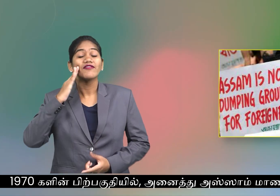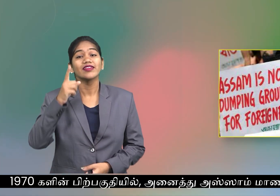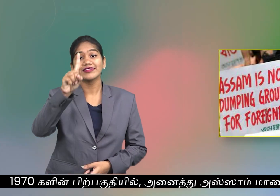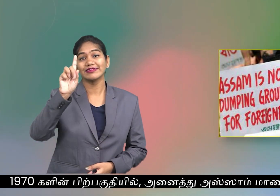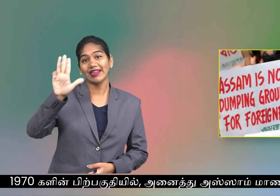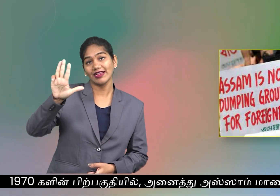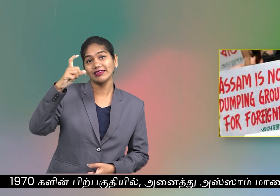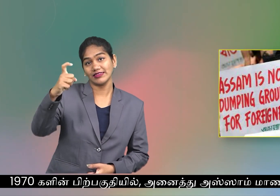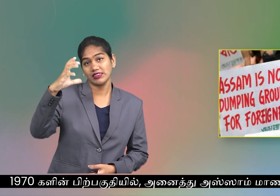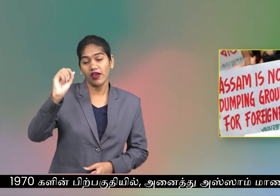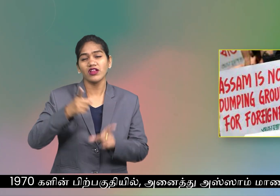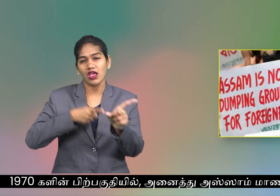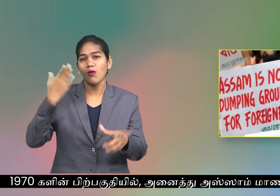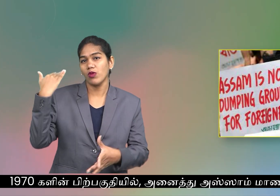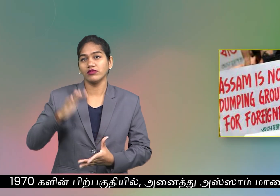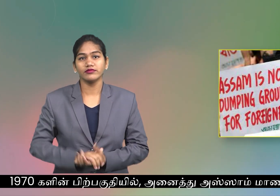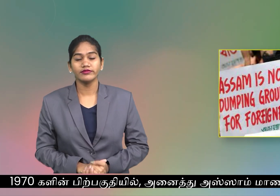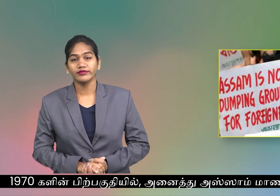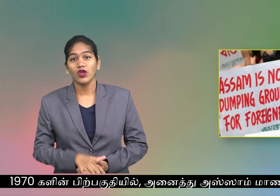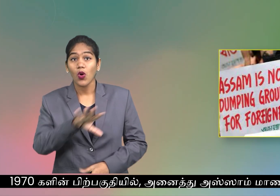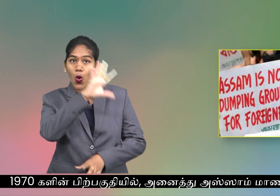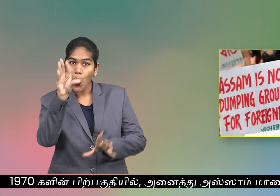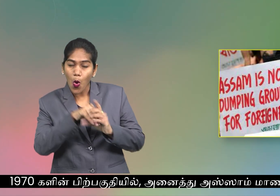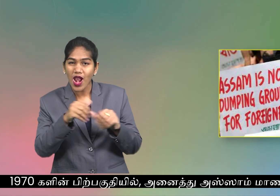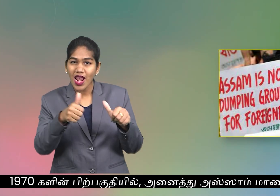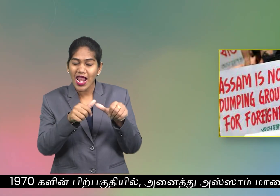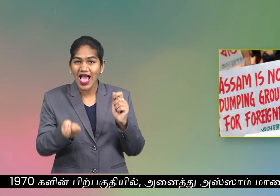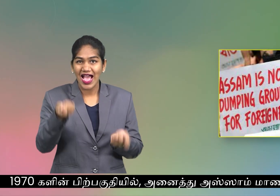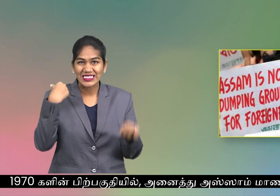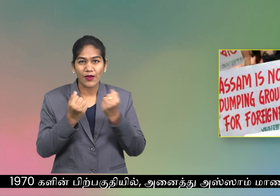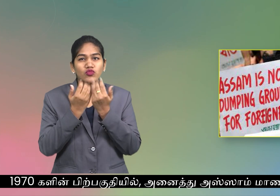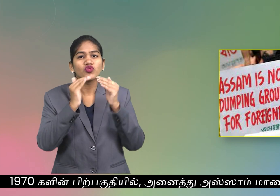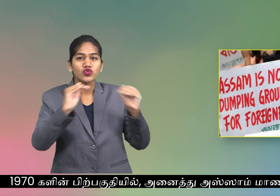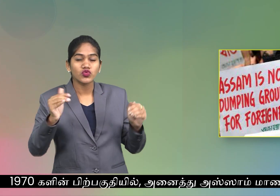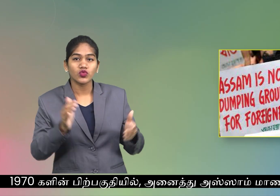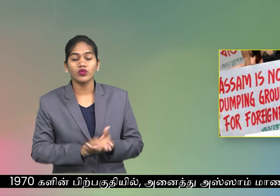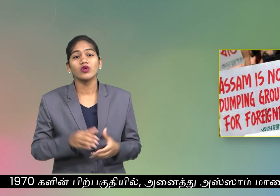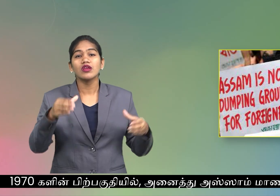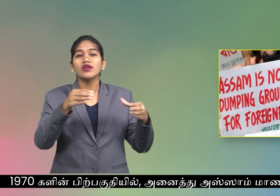1970களின் பிற்பகுதியில் அனைத்து அசாம் மாணவர் சங்கம், அதாவது ஏஏஎஸ்யூ,